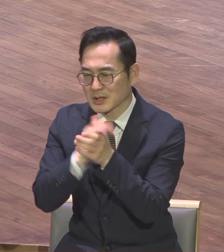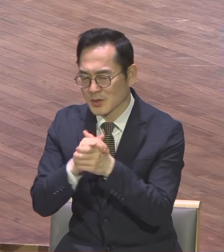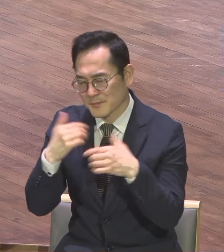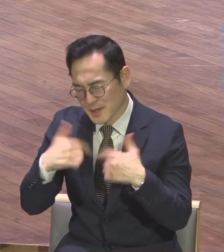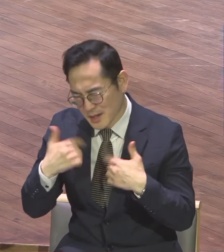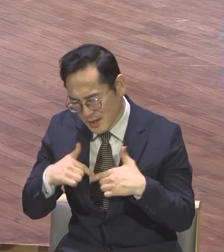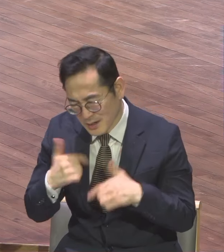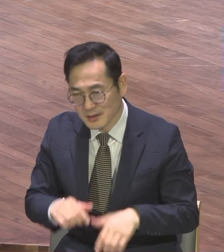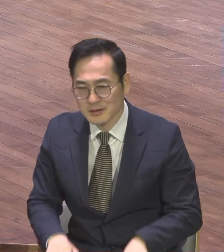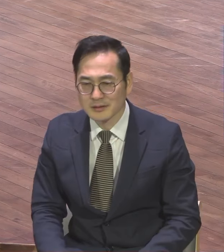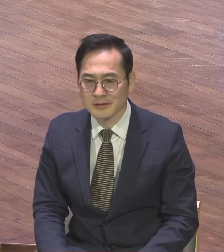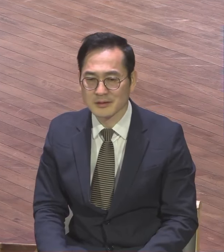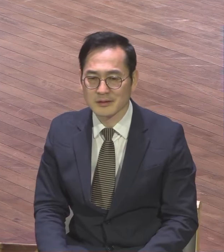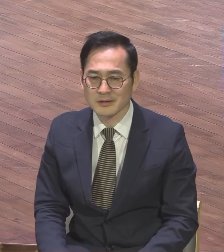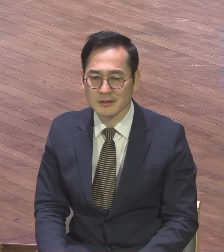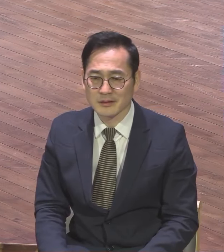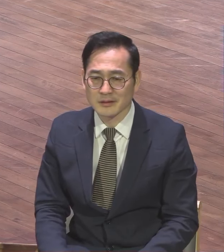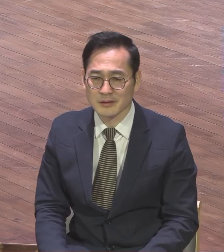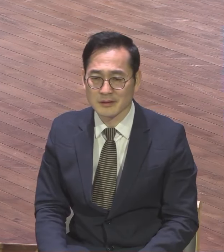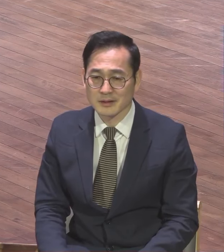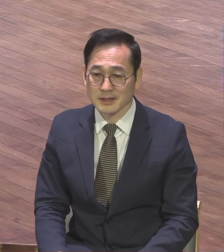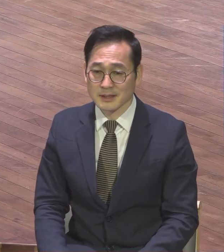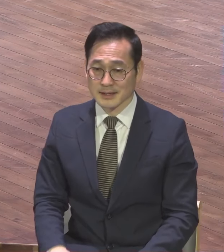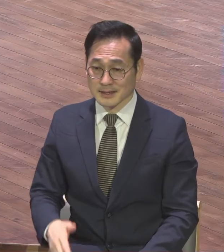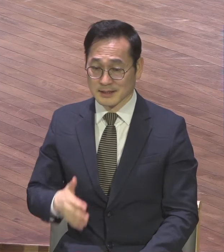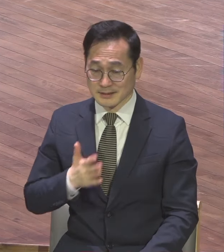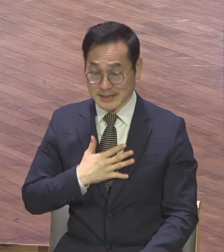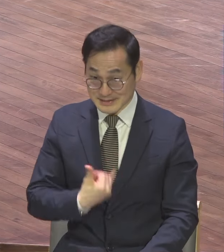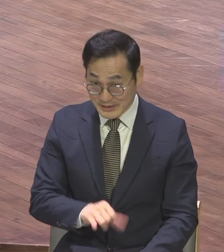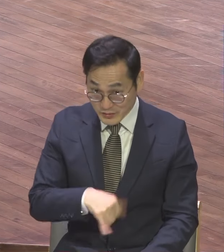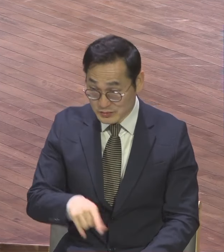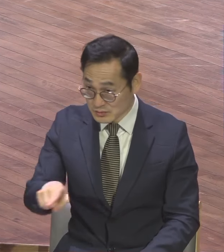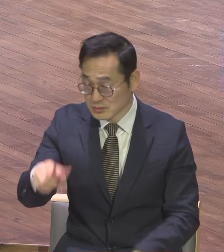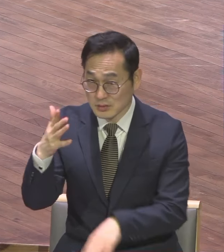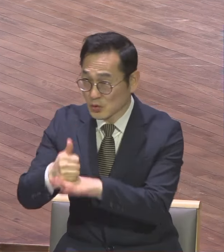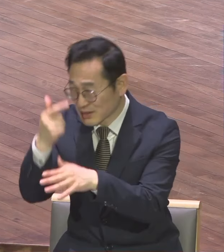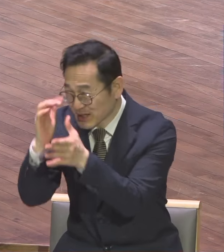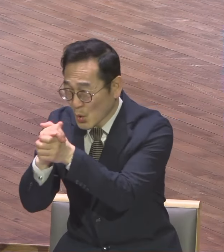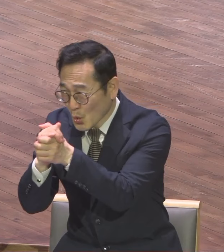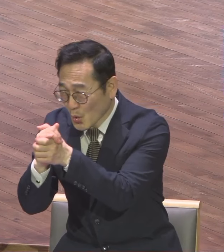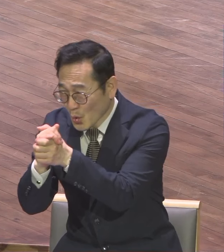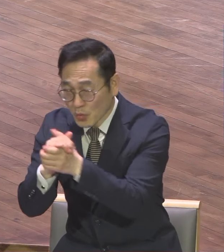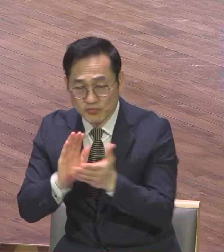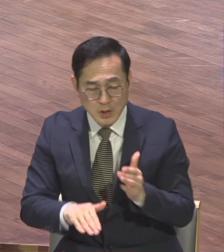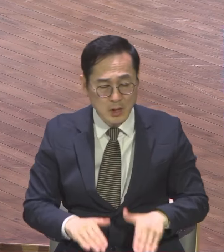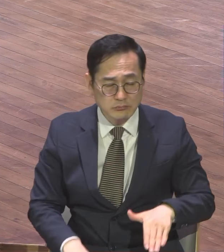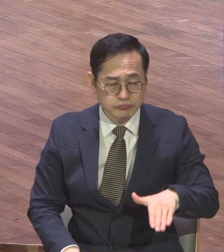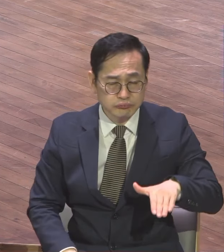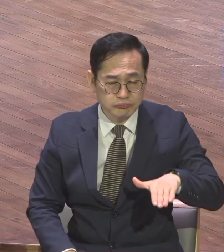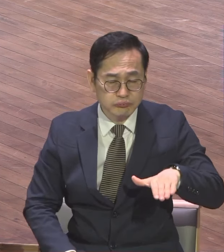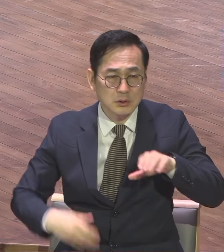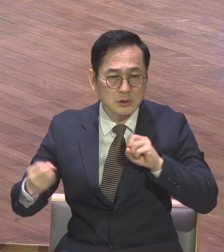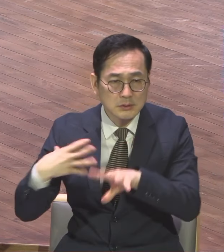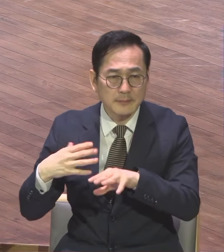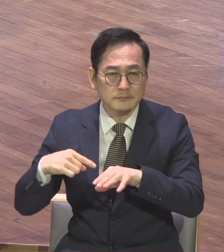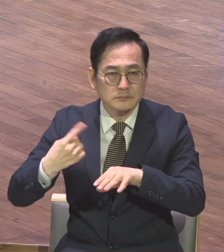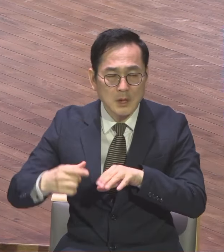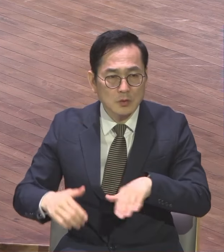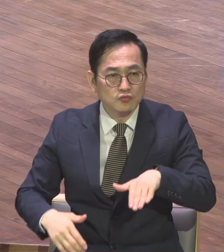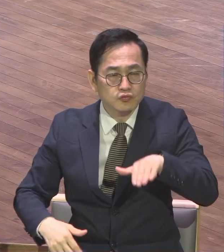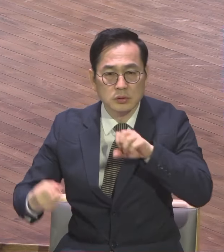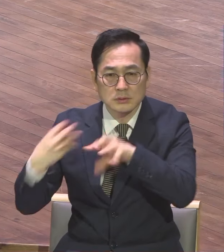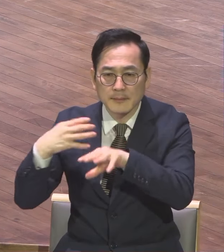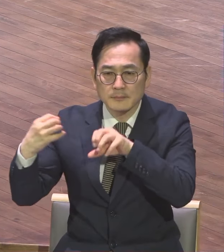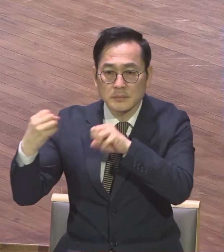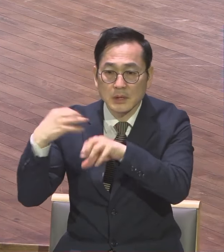지금까지도 우리 어머니의 기도가 우리 자식들에게 응답이 되고 있구나. 지금까지 수십 년 지난